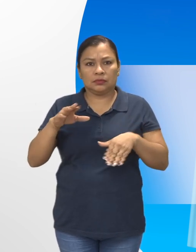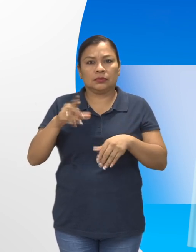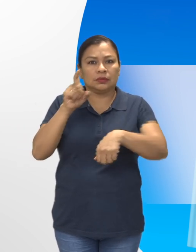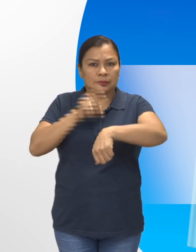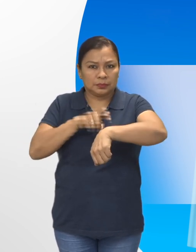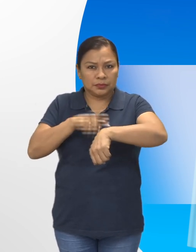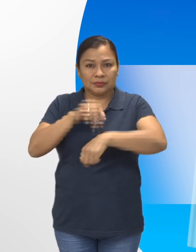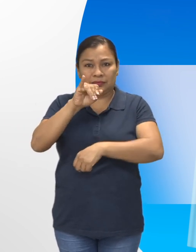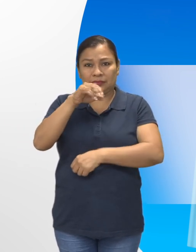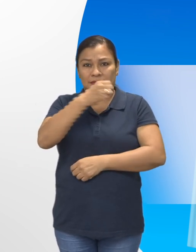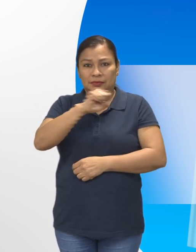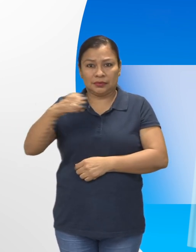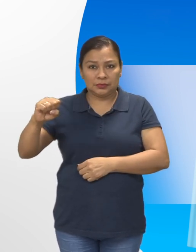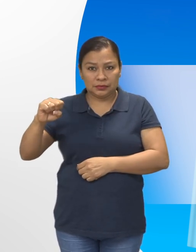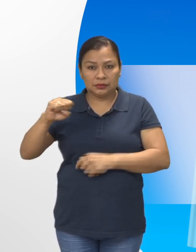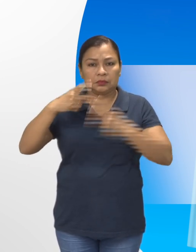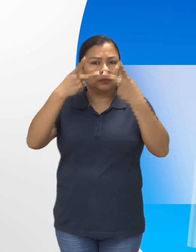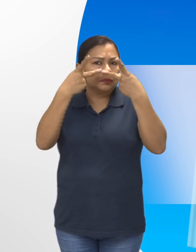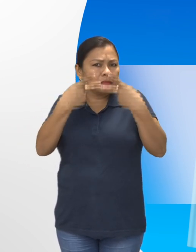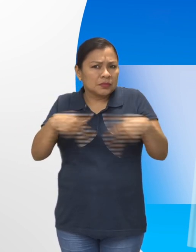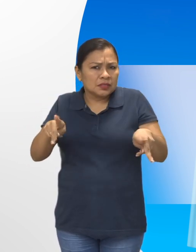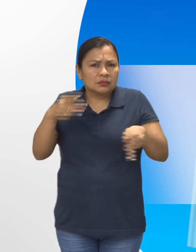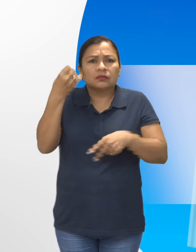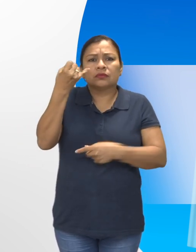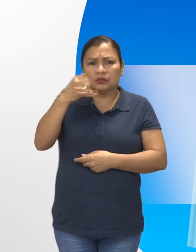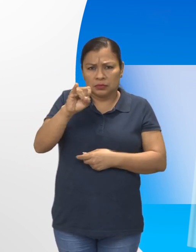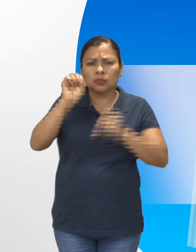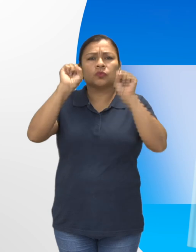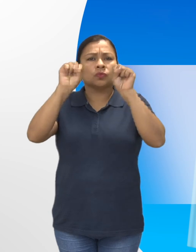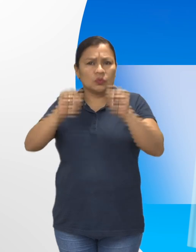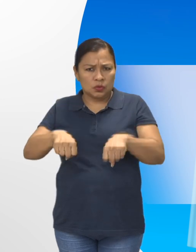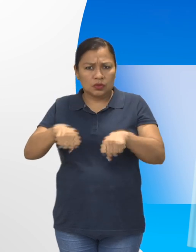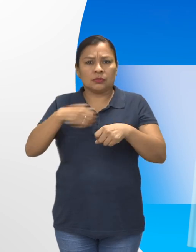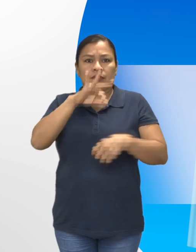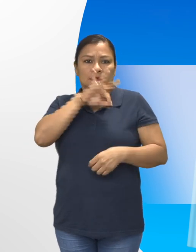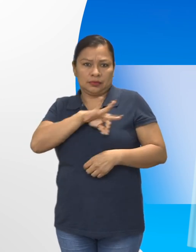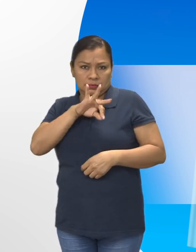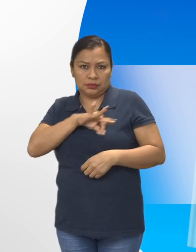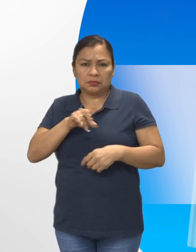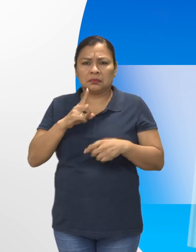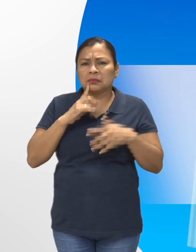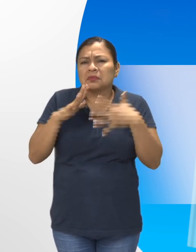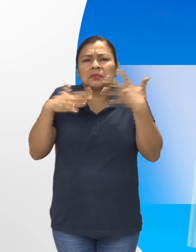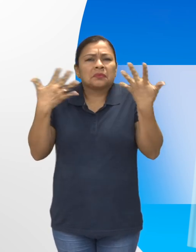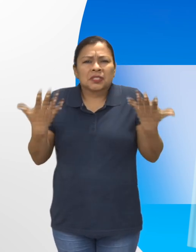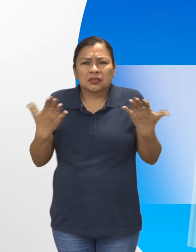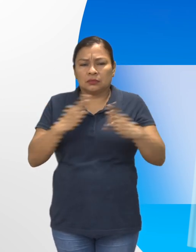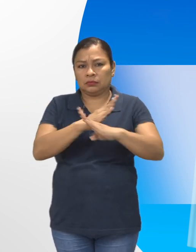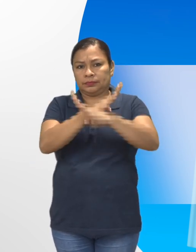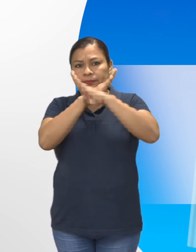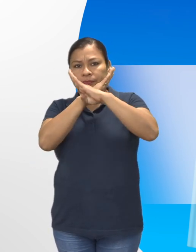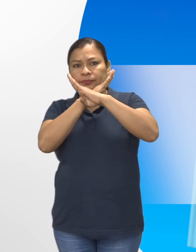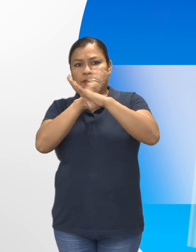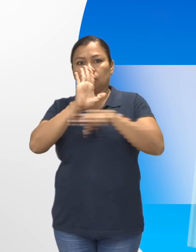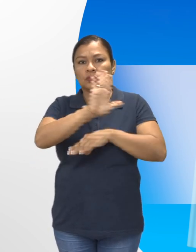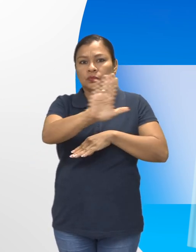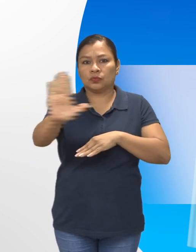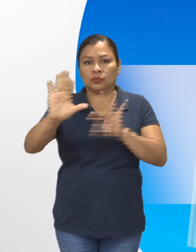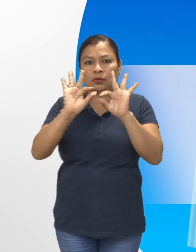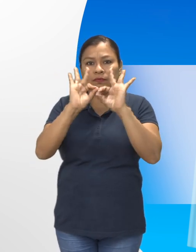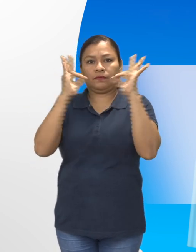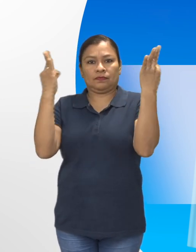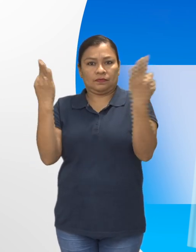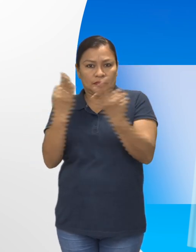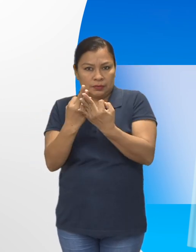3. La inembargabilidad del salario mínimo y las prestaciones sociales, excepto para protección de su familia y en los términos